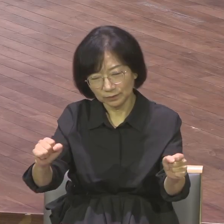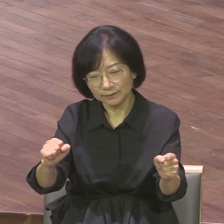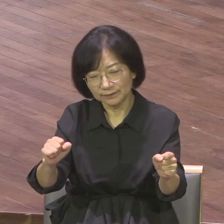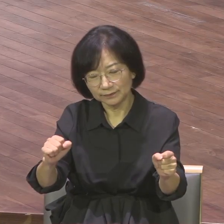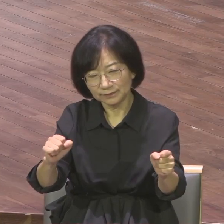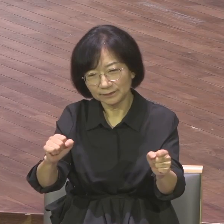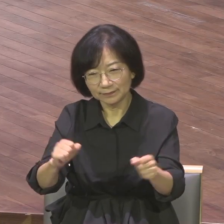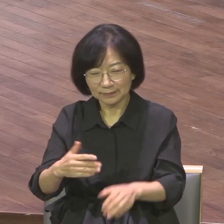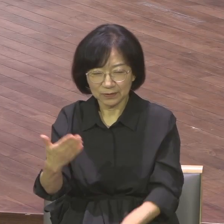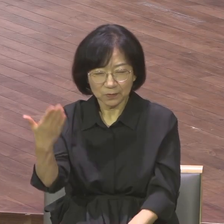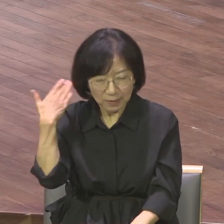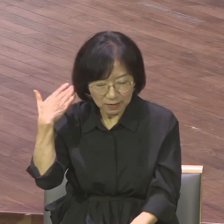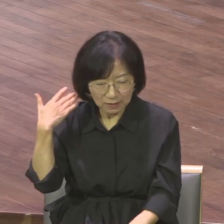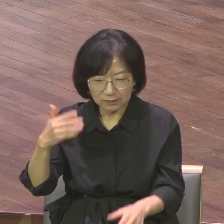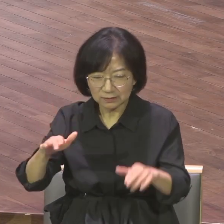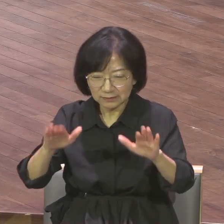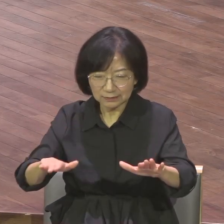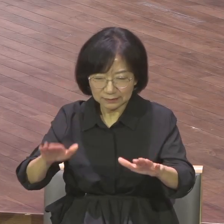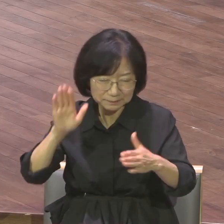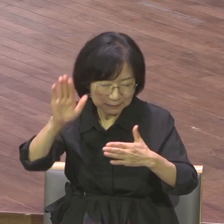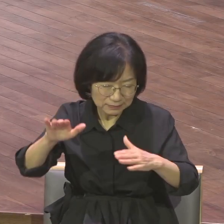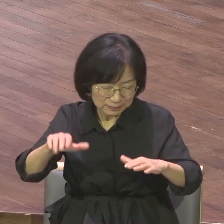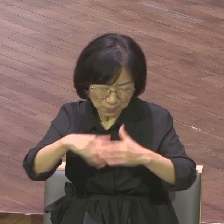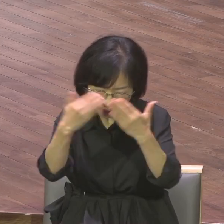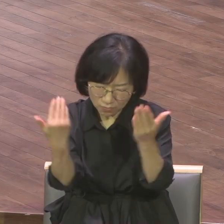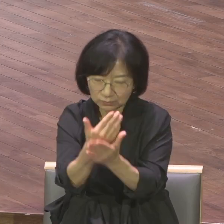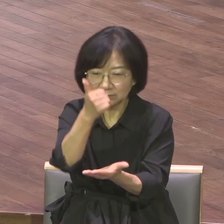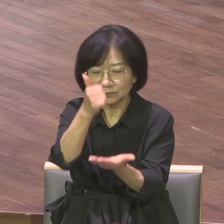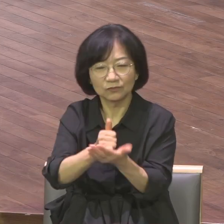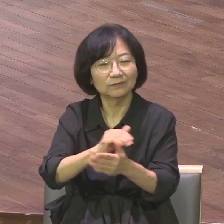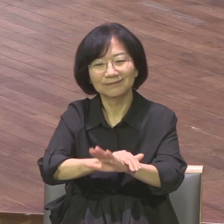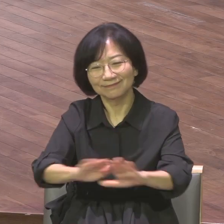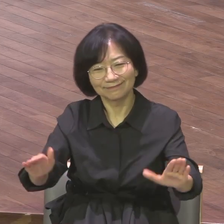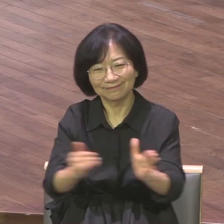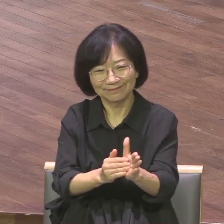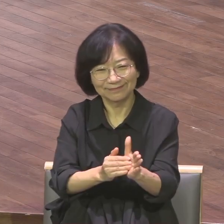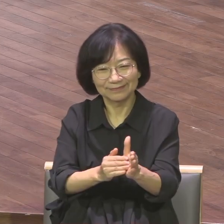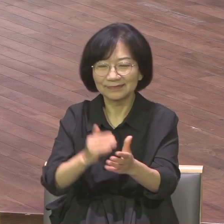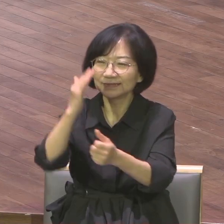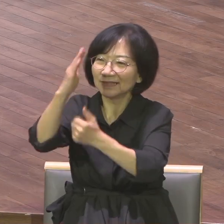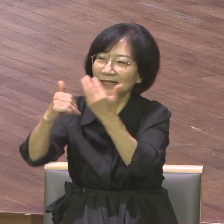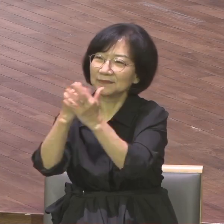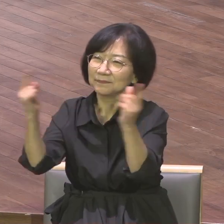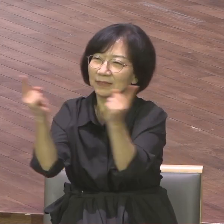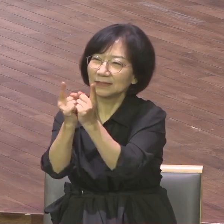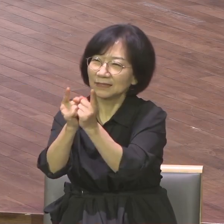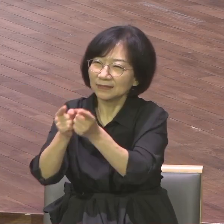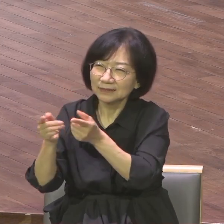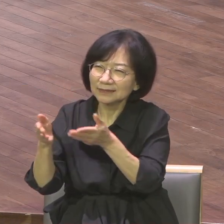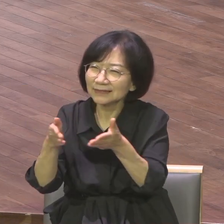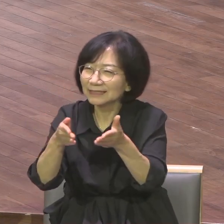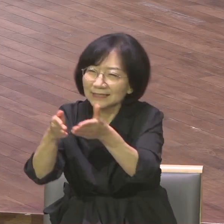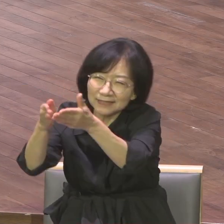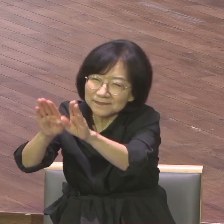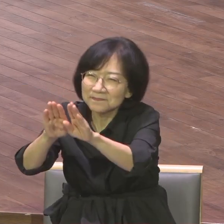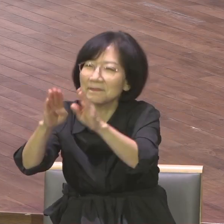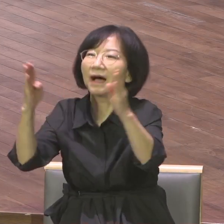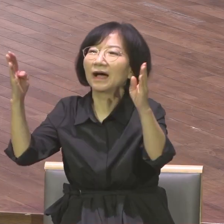과거 현재 미래 싹 다 사해 주시고 하나님을 만나는 길을 열어주셨다.